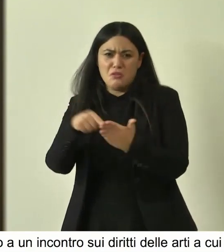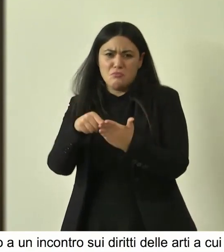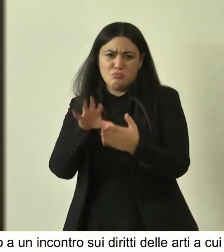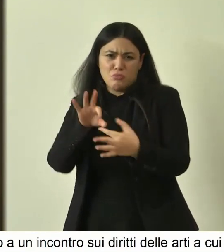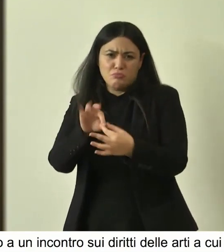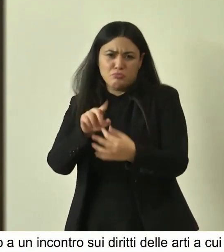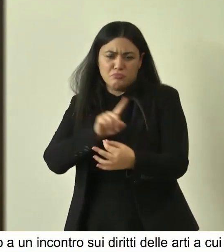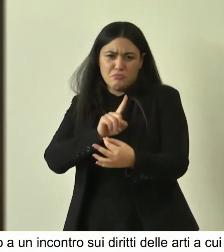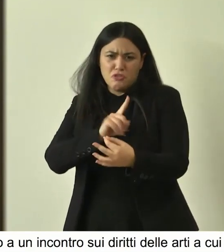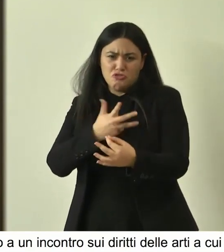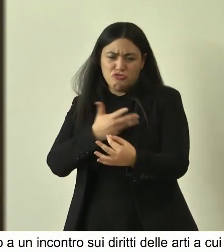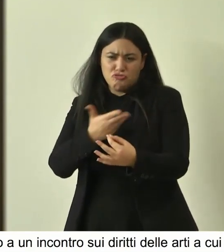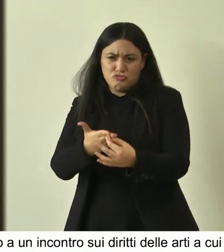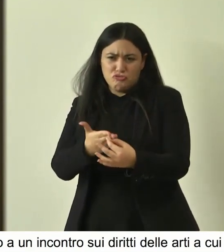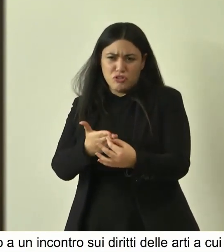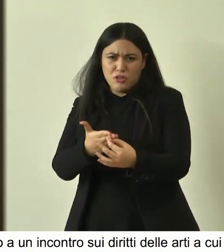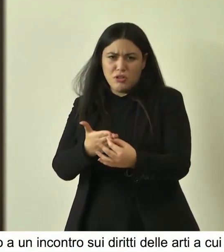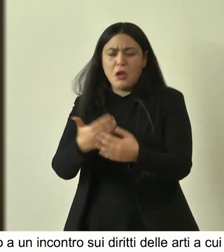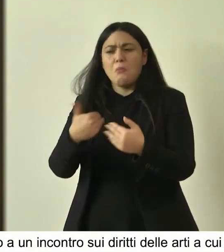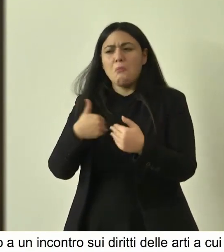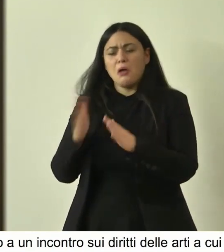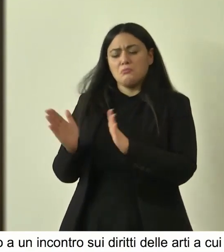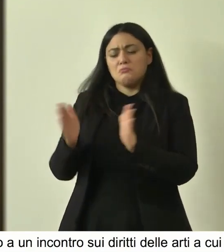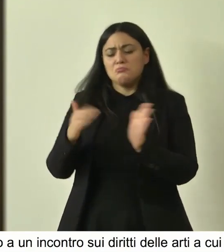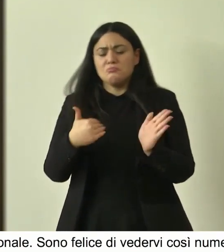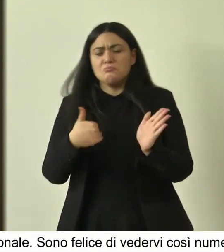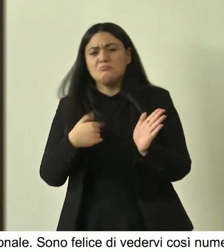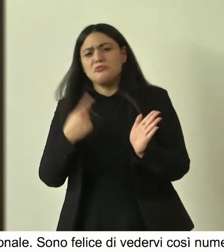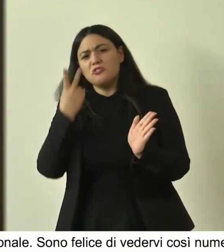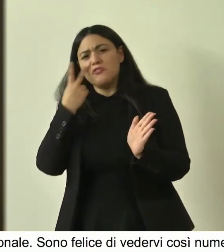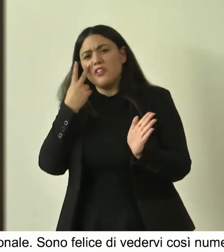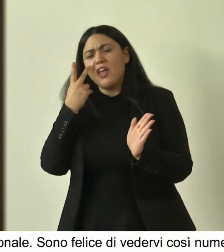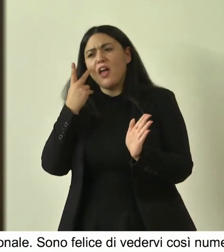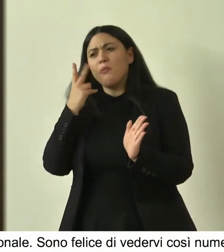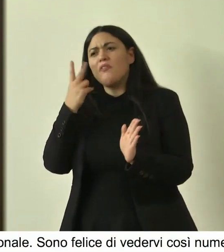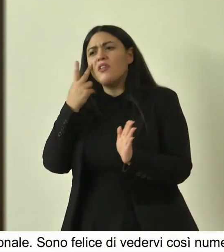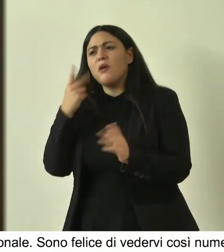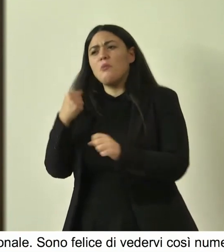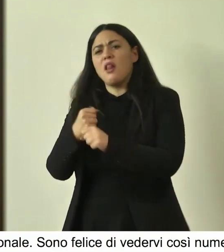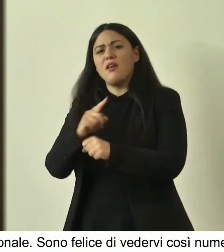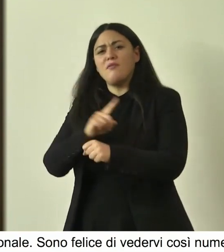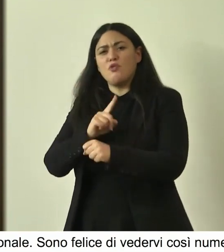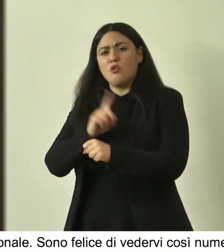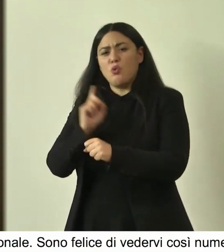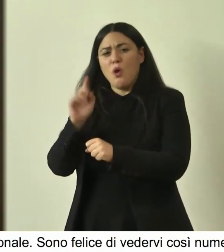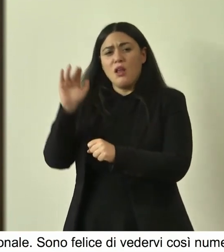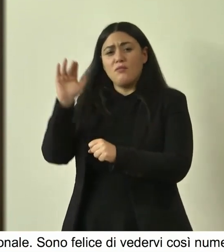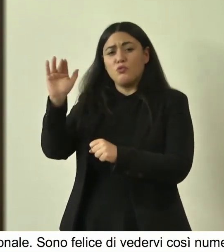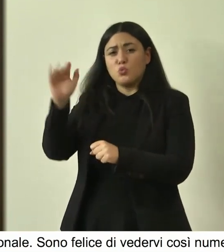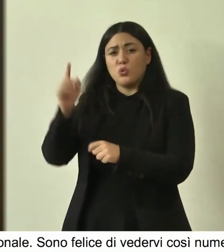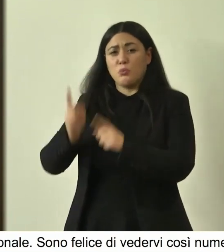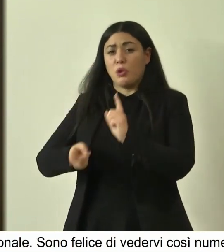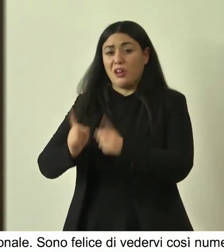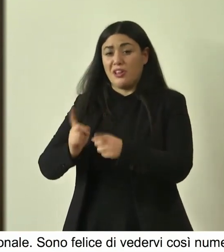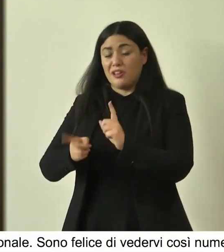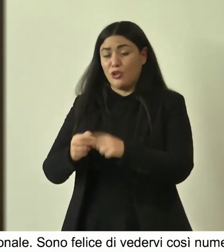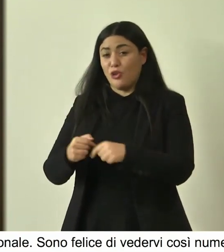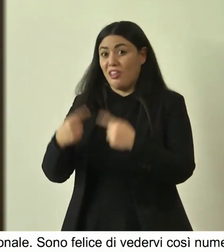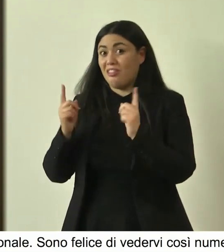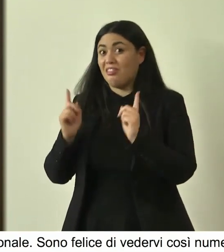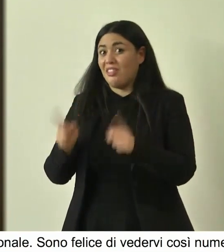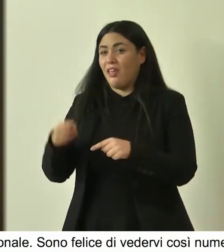Voglio invece fare il mio mestiere e indicare un tema politico che è quello che ci attende. Voi